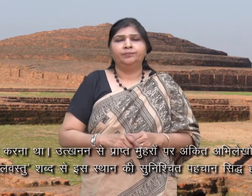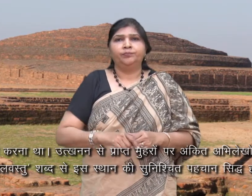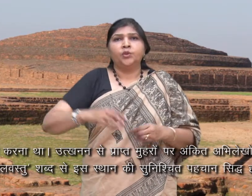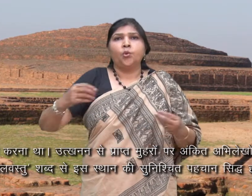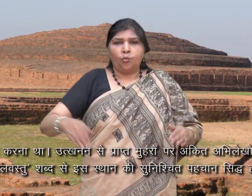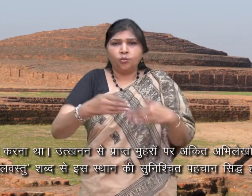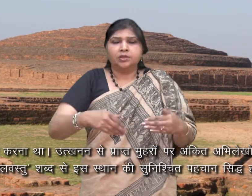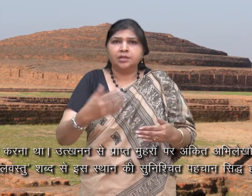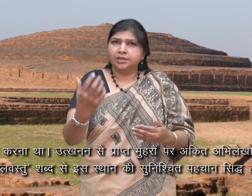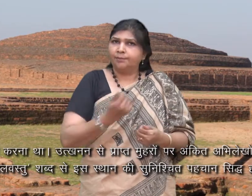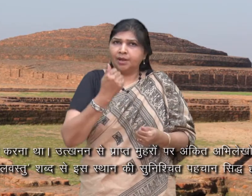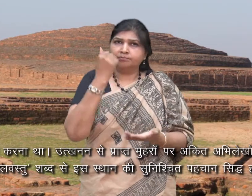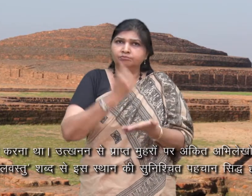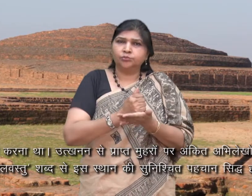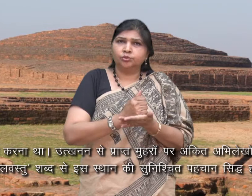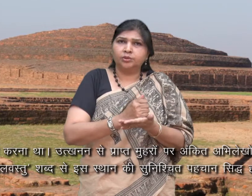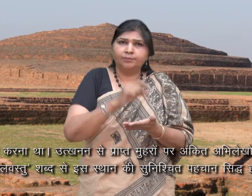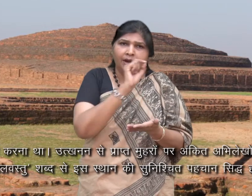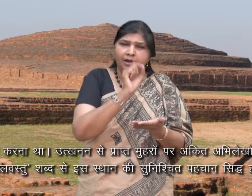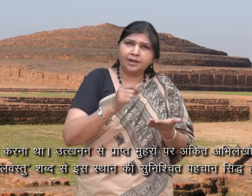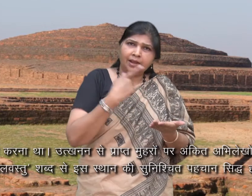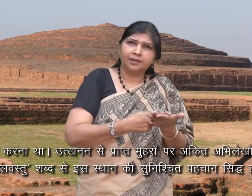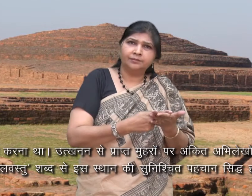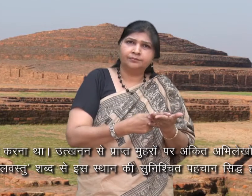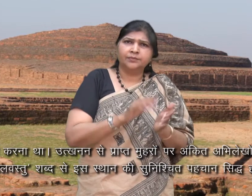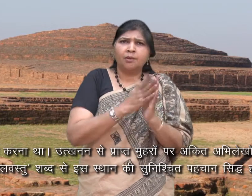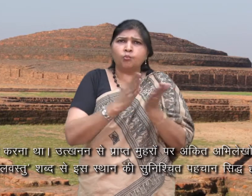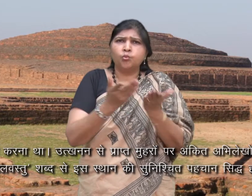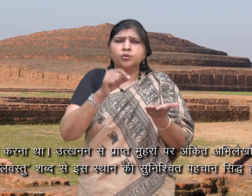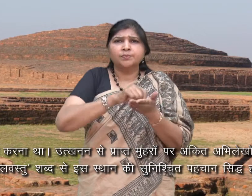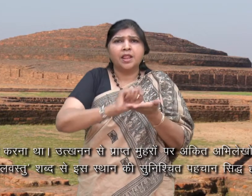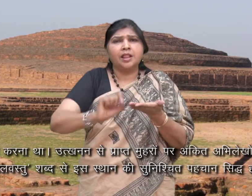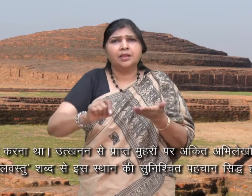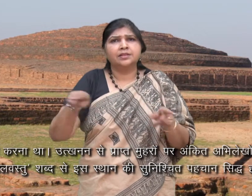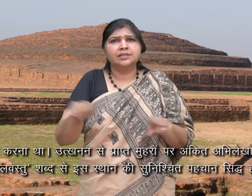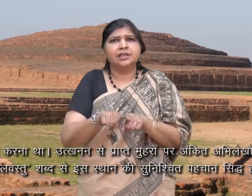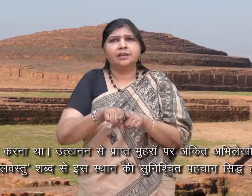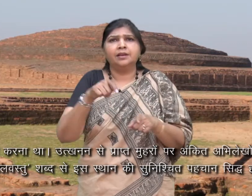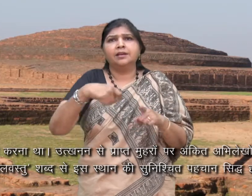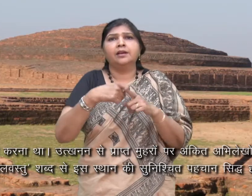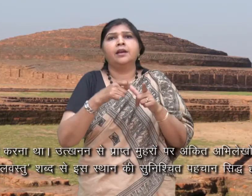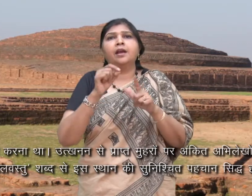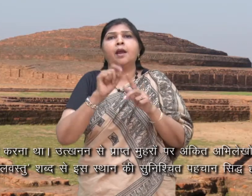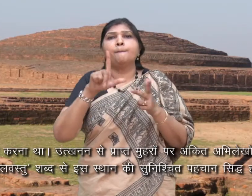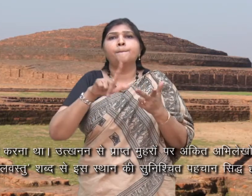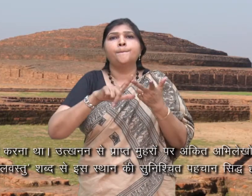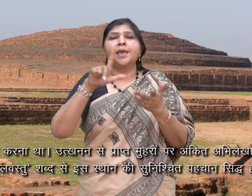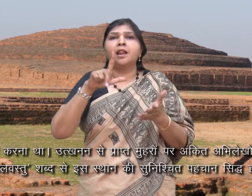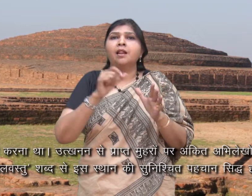उत्खनन से प्राप्त मोहरों पर अंकित अभिलेखों में प्रयुक्त कपिलवस्तु शब्द से इस स्थान